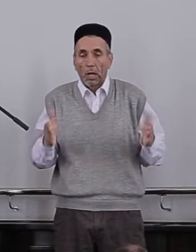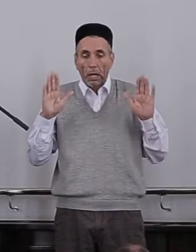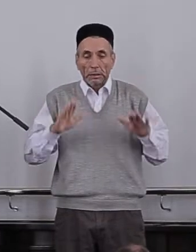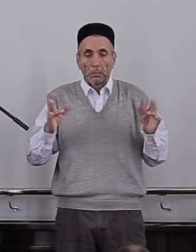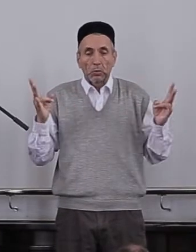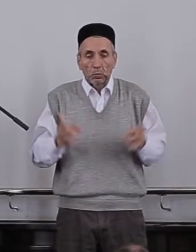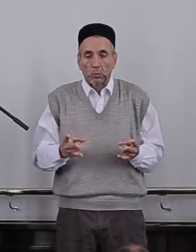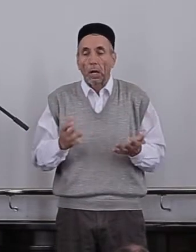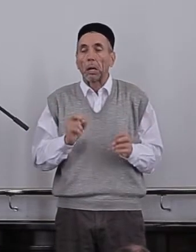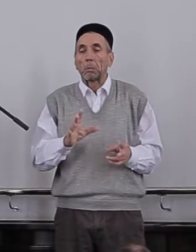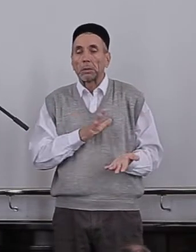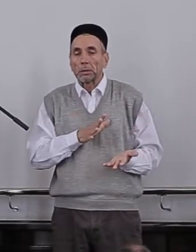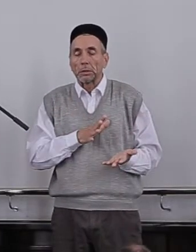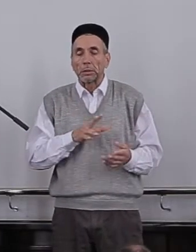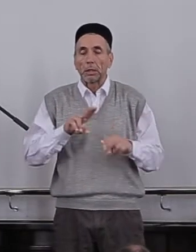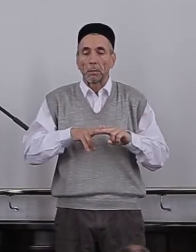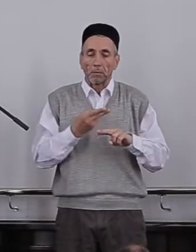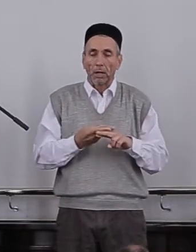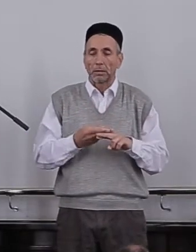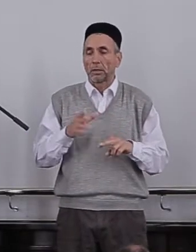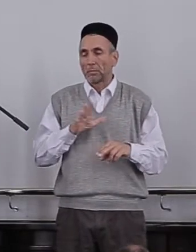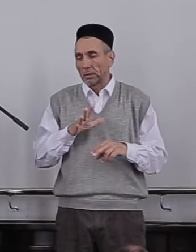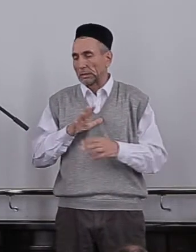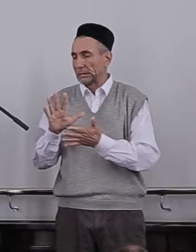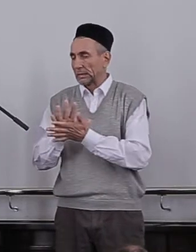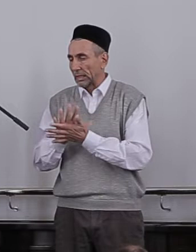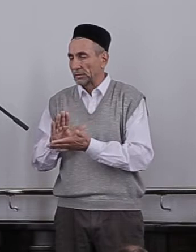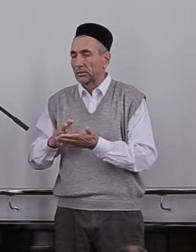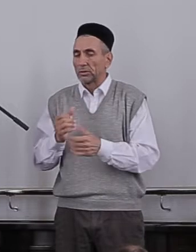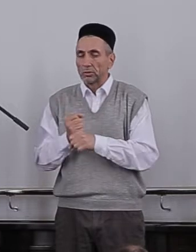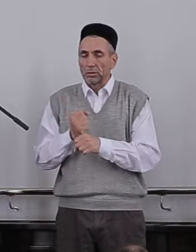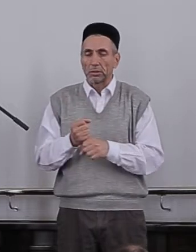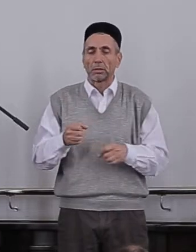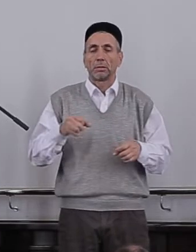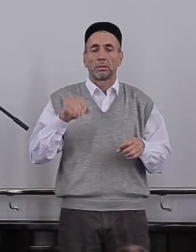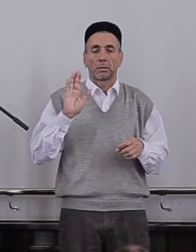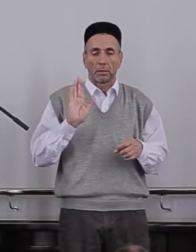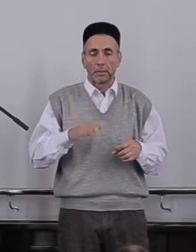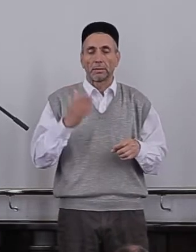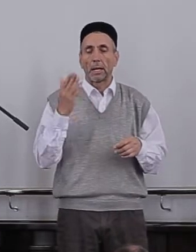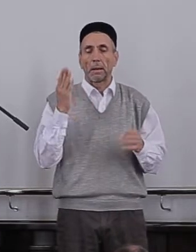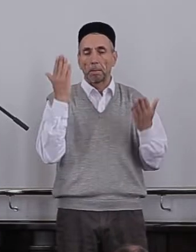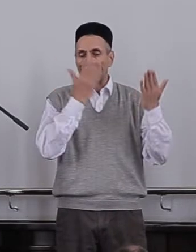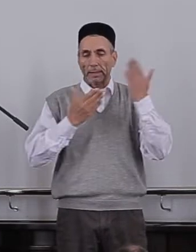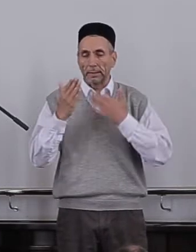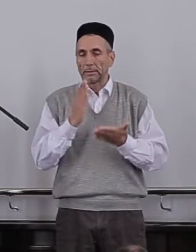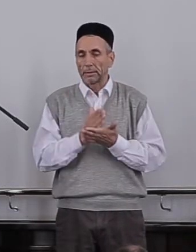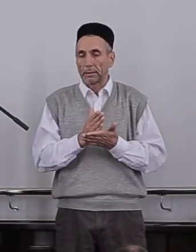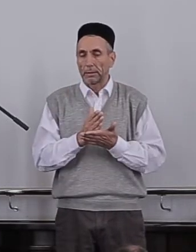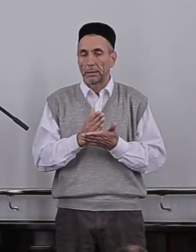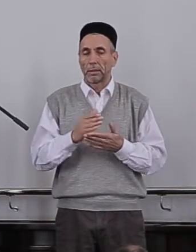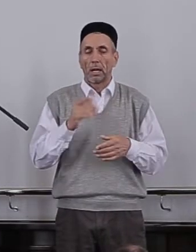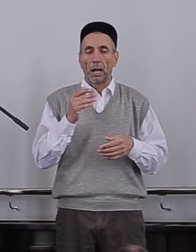укырга кирәк. Кием юк, мәсәлән, бычрамда анда нәҗис, әмма ләкин сезнең бер полотенце бар. Пак ару